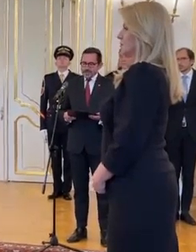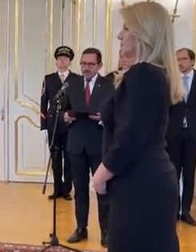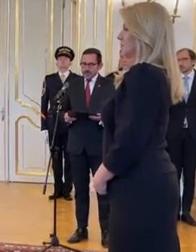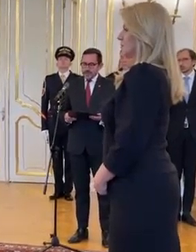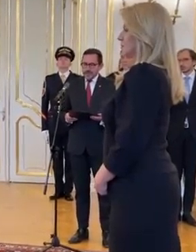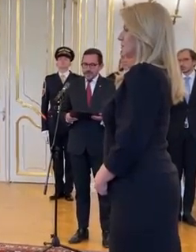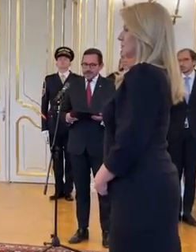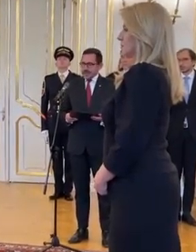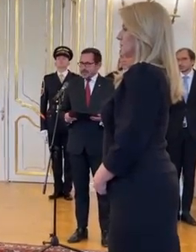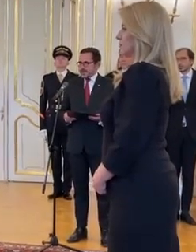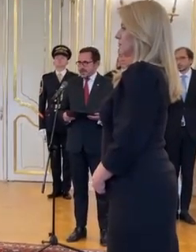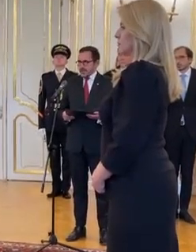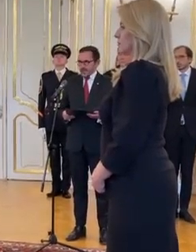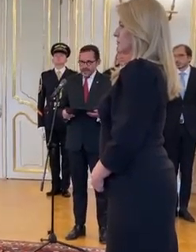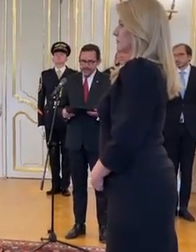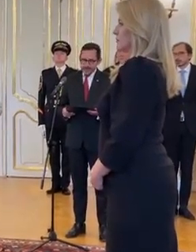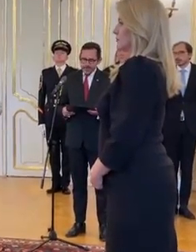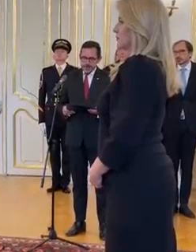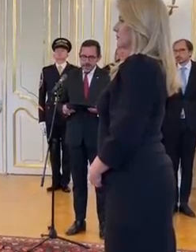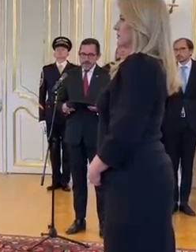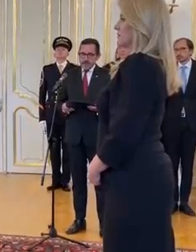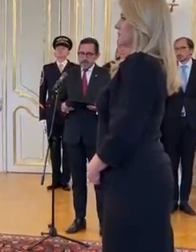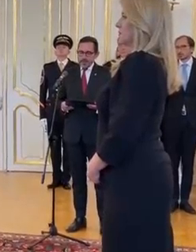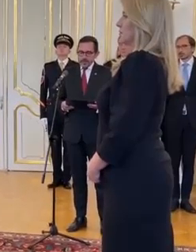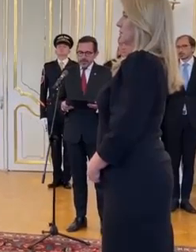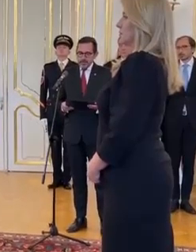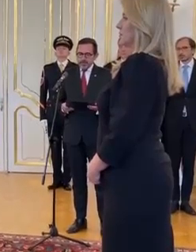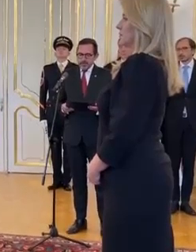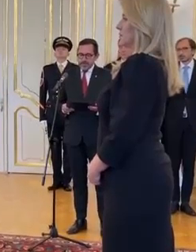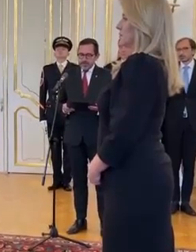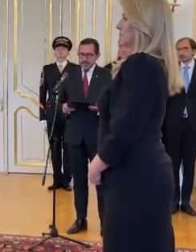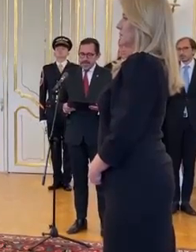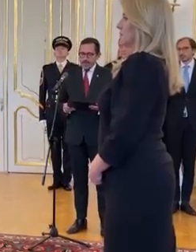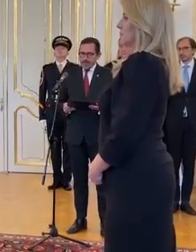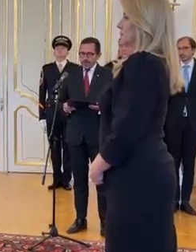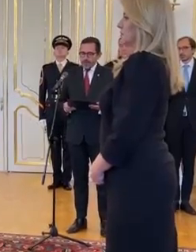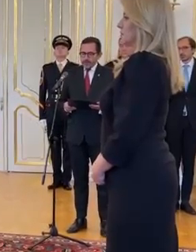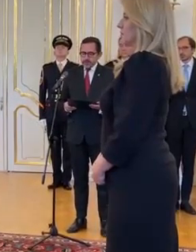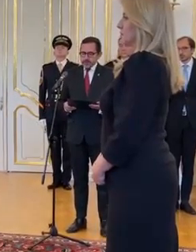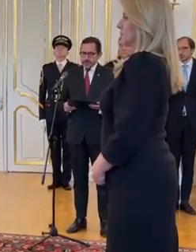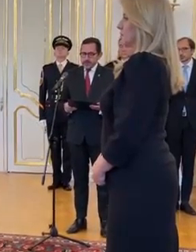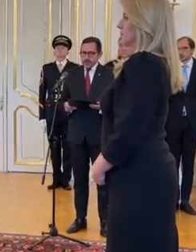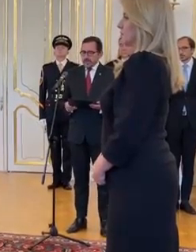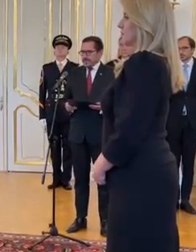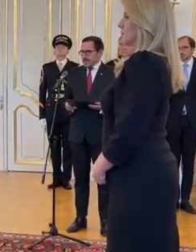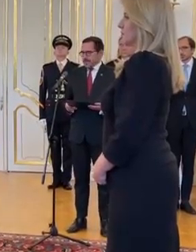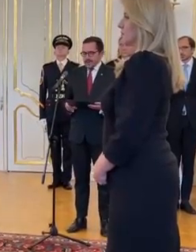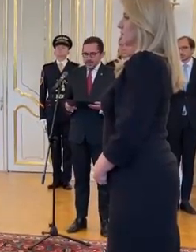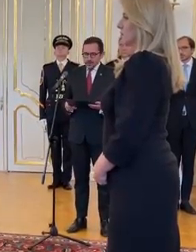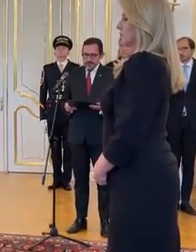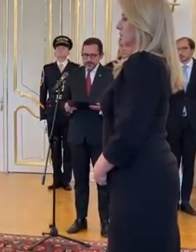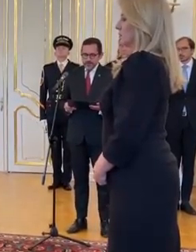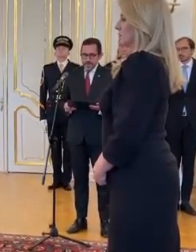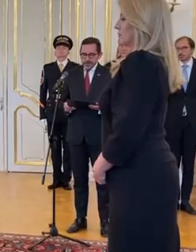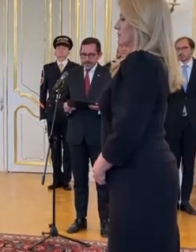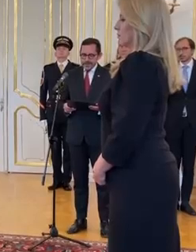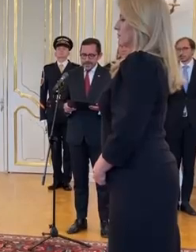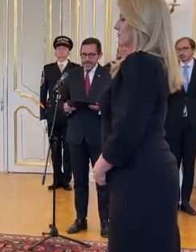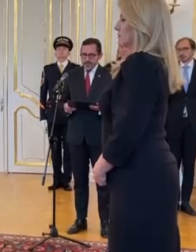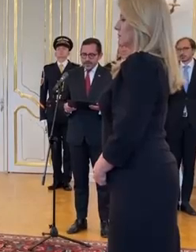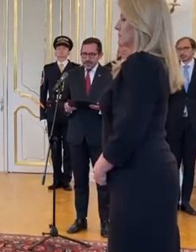česť a svedomie vernosť Slovenskej republike. Svoje povinnosti budem plniť v záujme občanov. Budem zachovávať ústavu